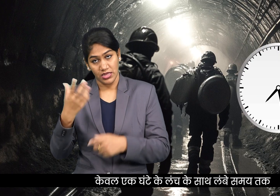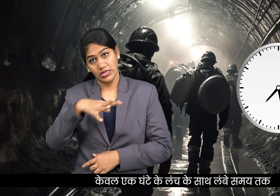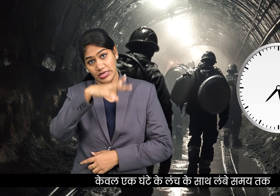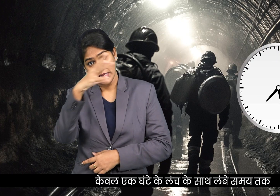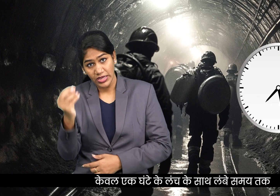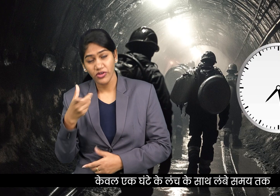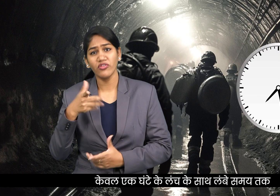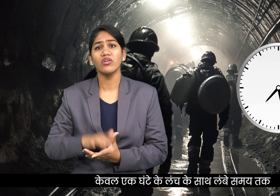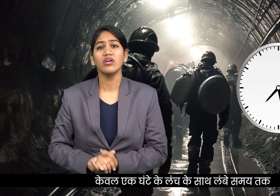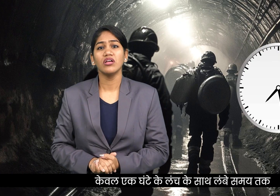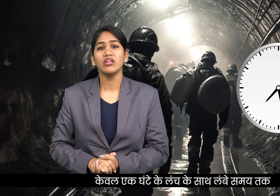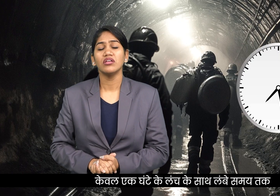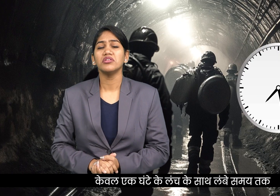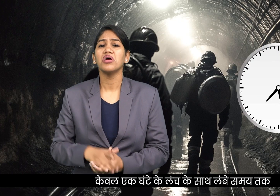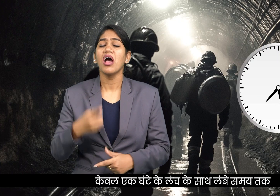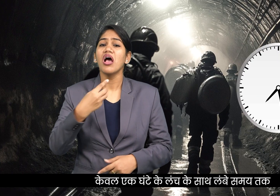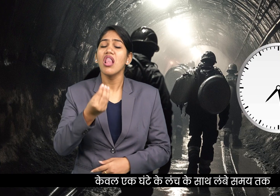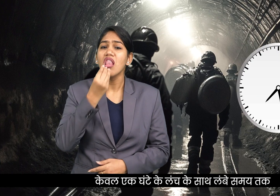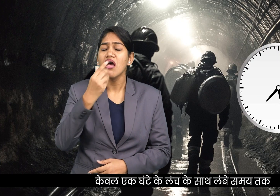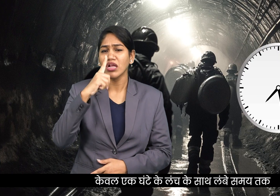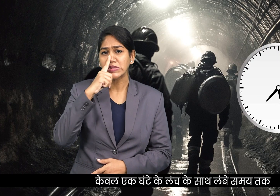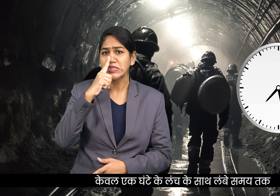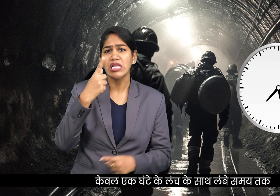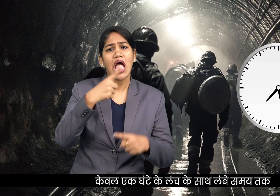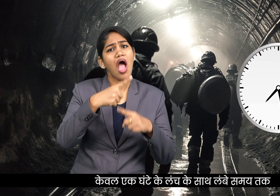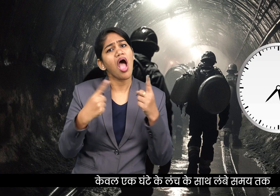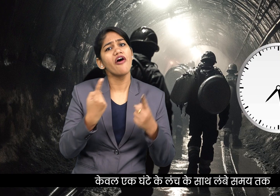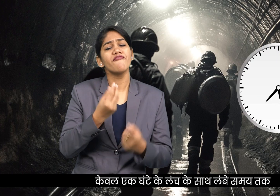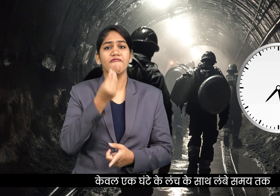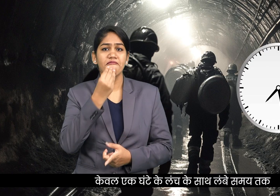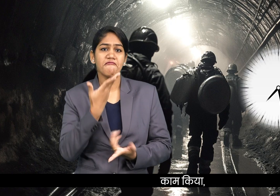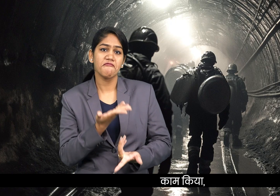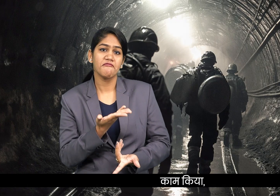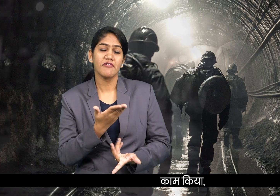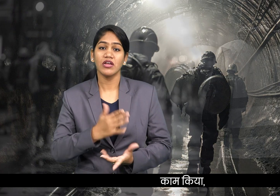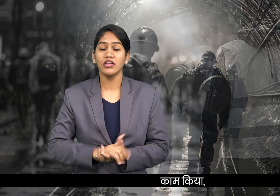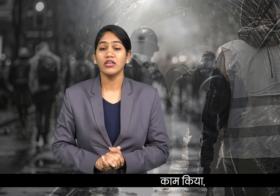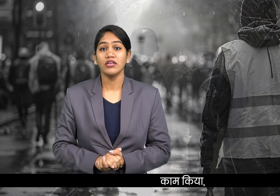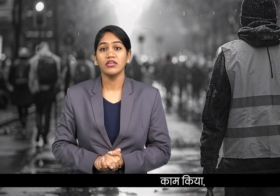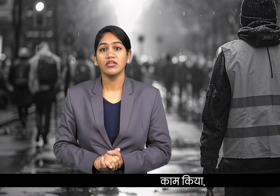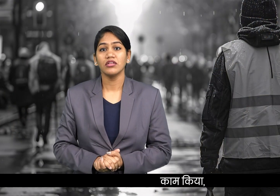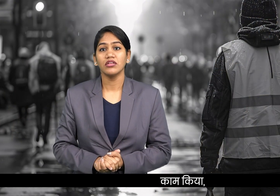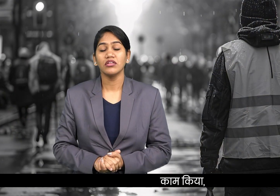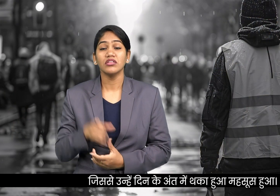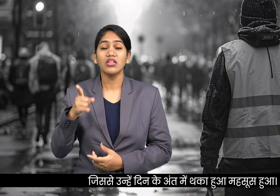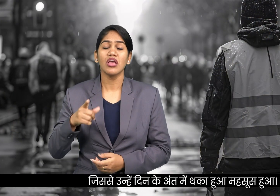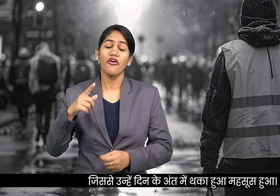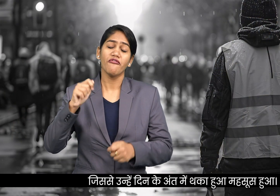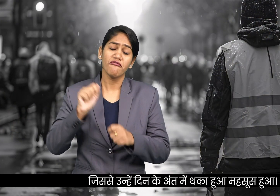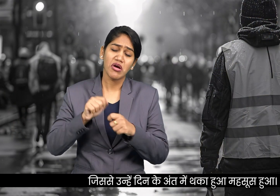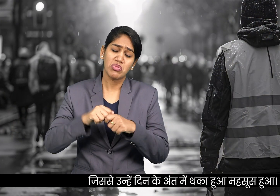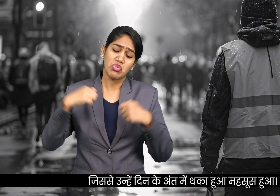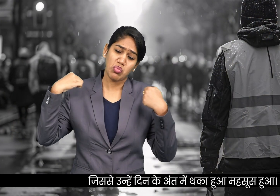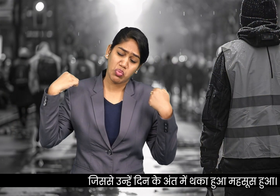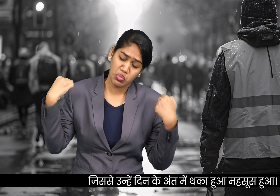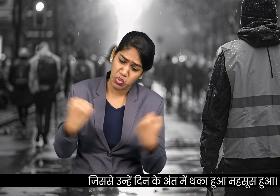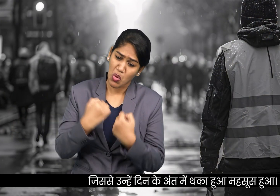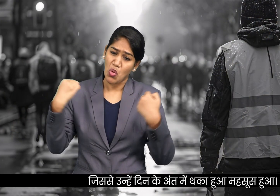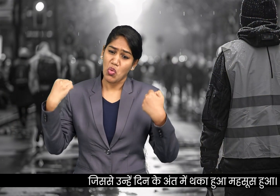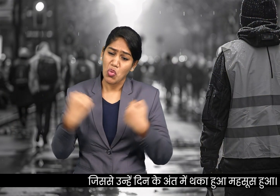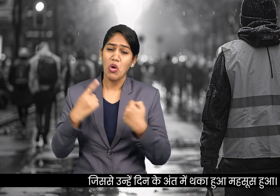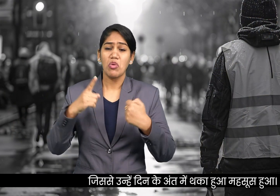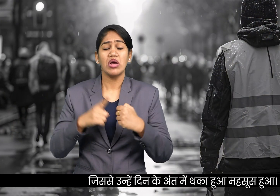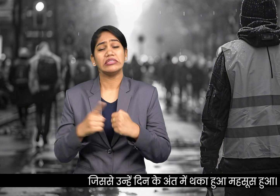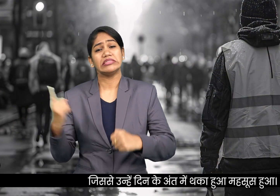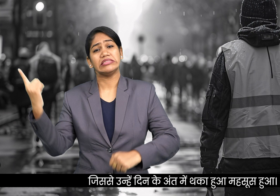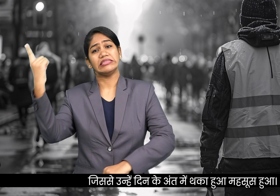केवल 1 घंटे के लंच के साथ लंबे समय तक काम करता था, जिससे उन्हें दिन के